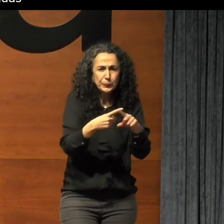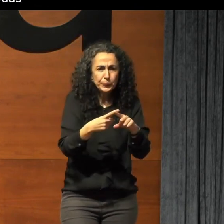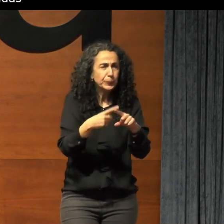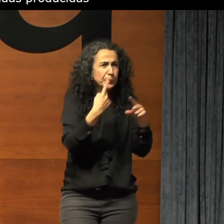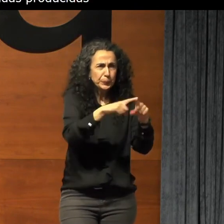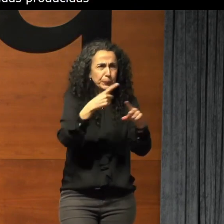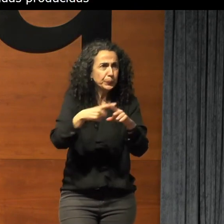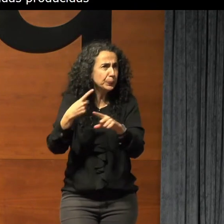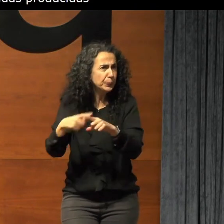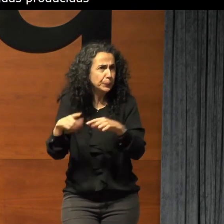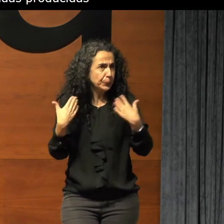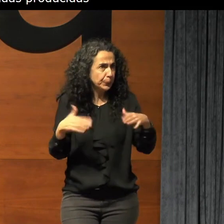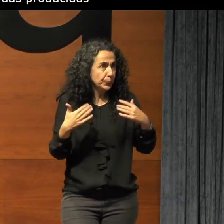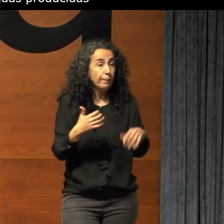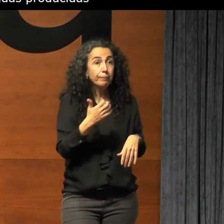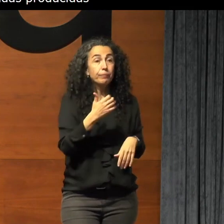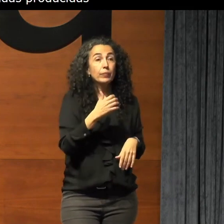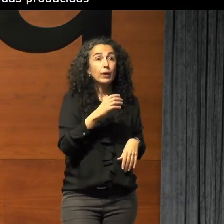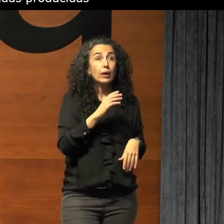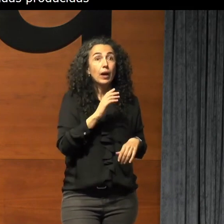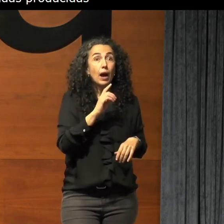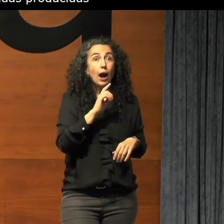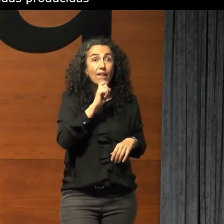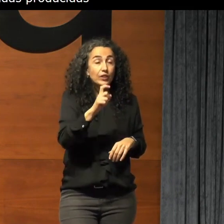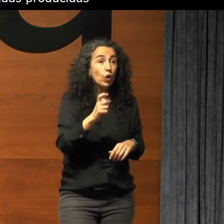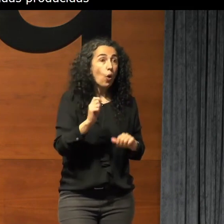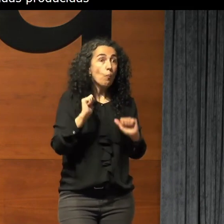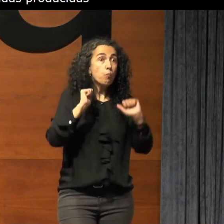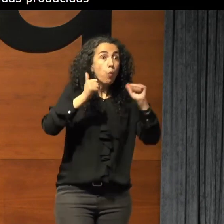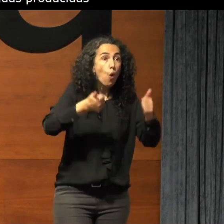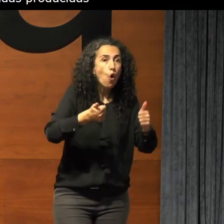Se contaba con diferentes categorías dentro de estos concursos.